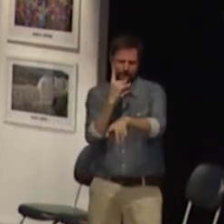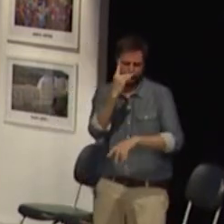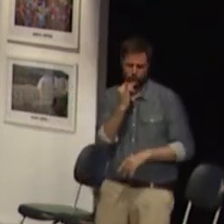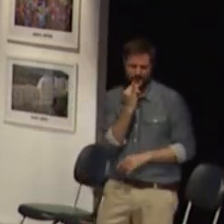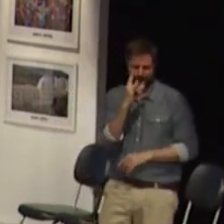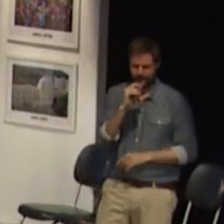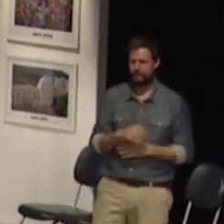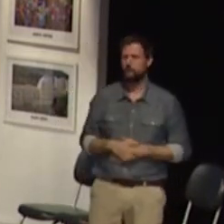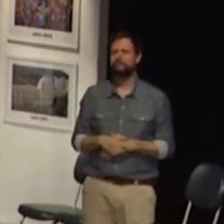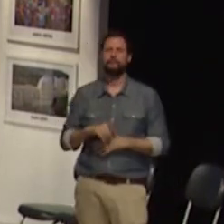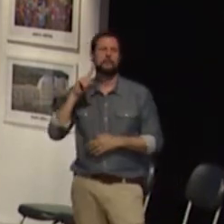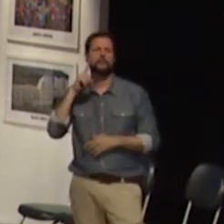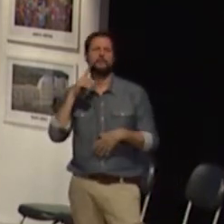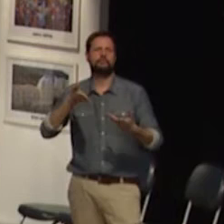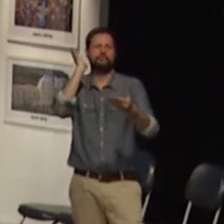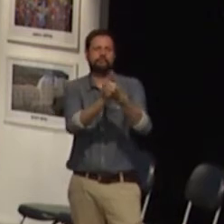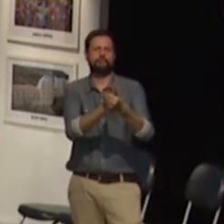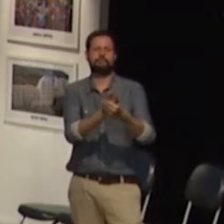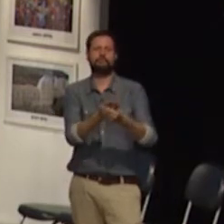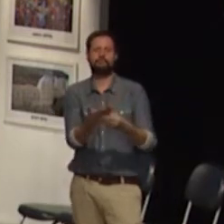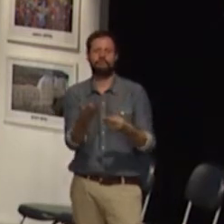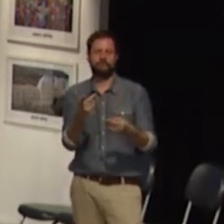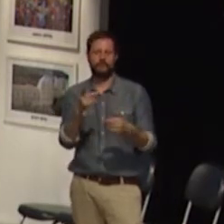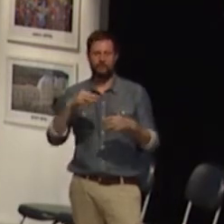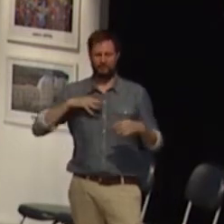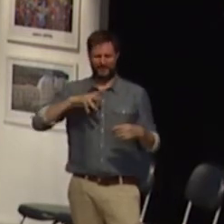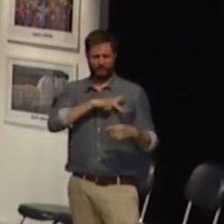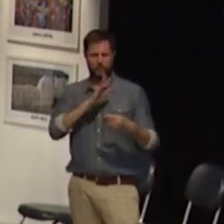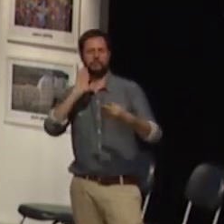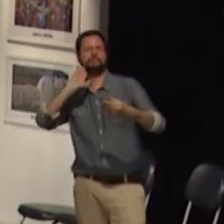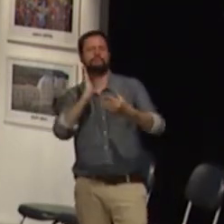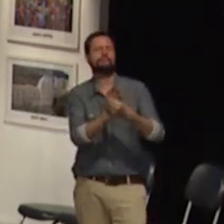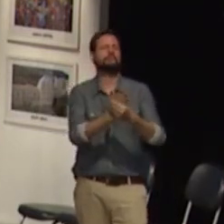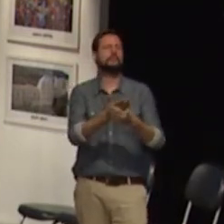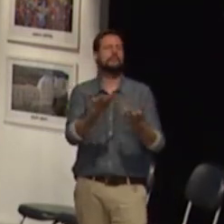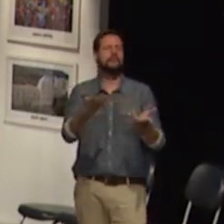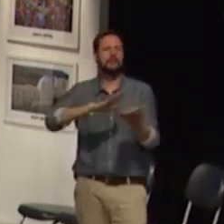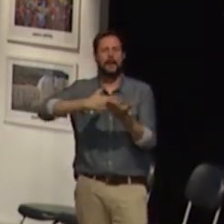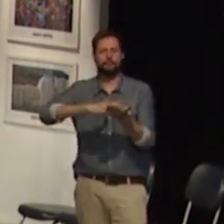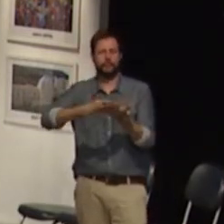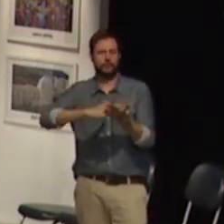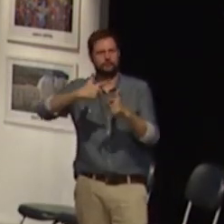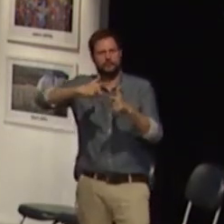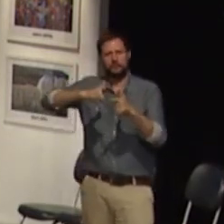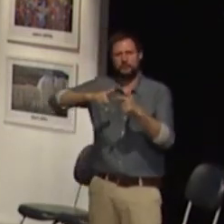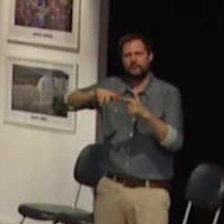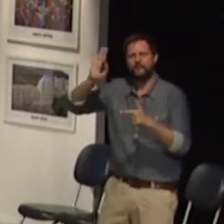por exemplo, o surdo vai lá, põe um processo, né, no Ministério Público. Então, eu tive